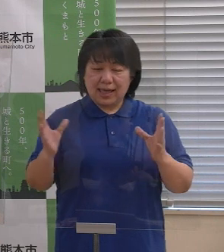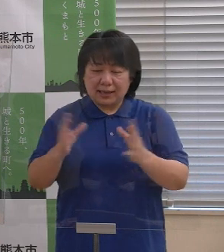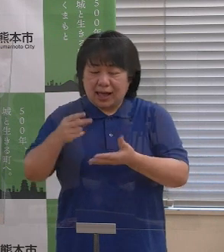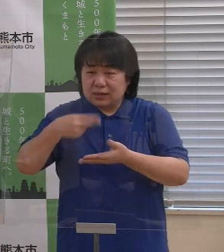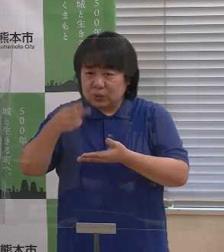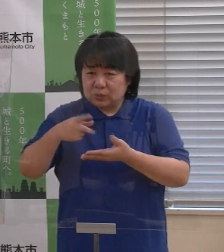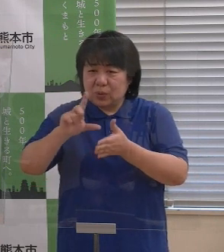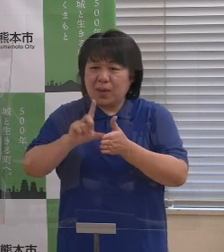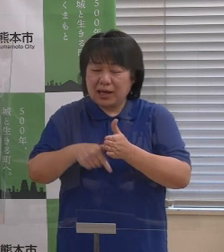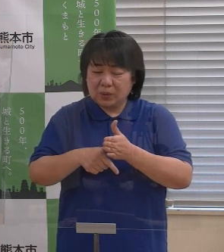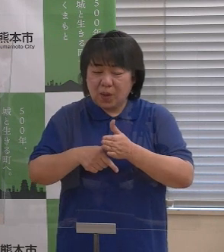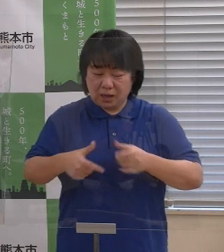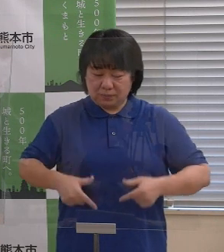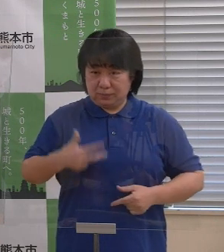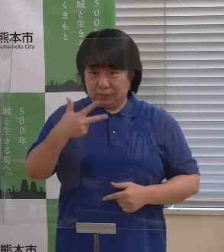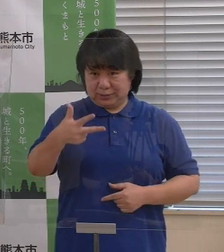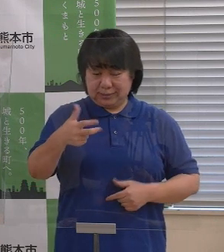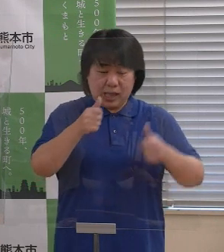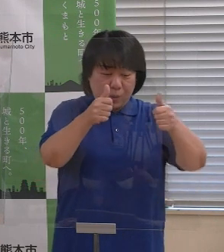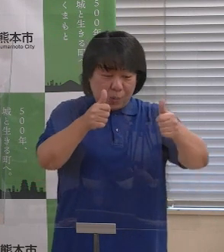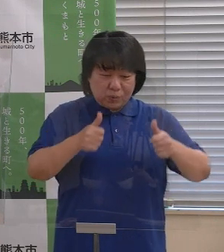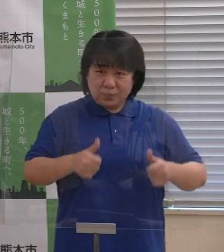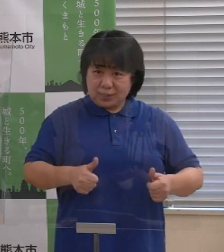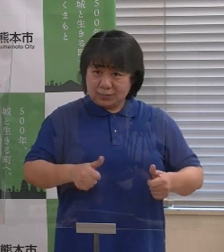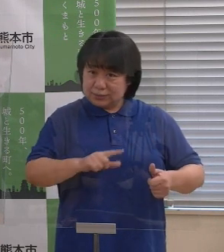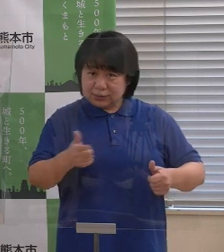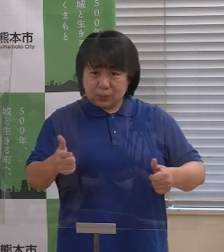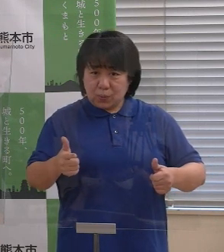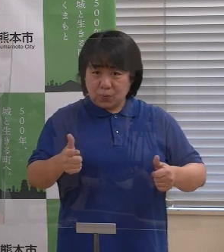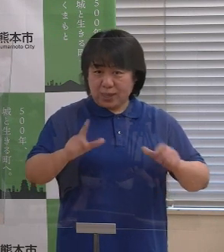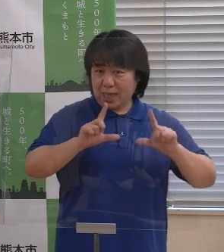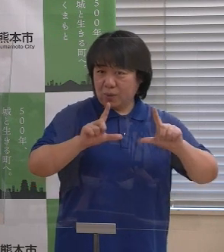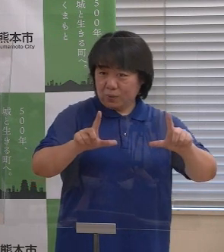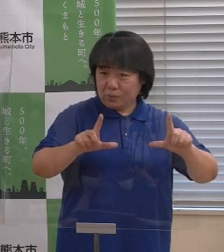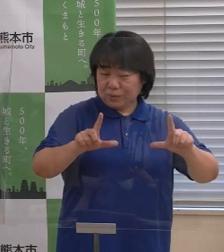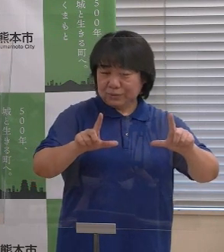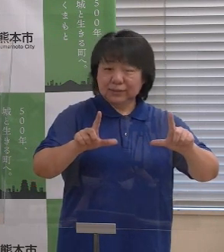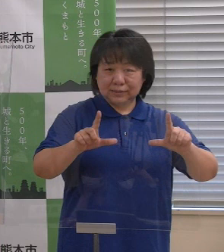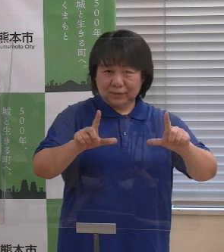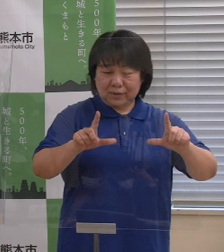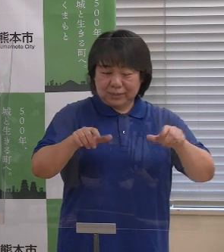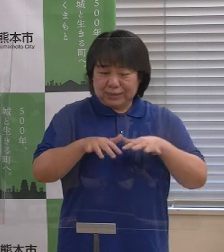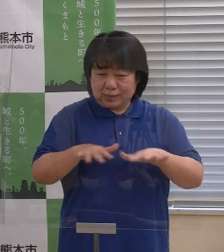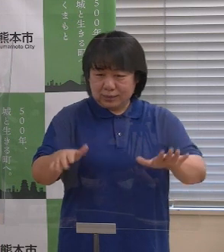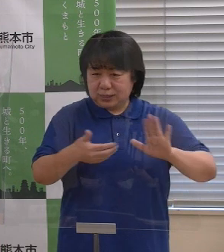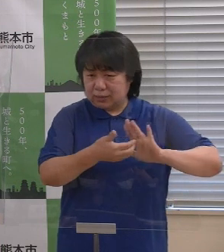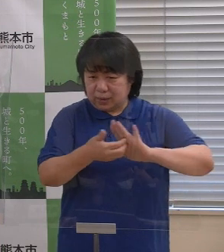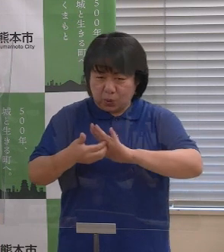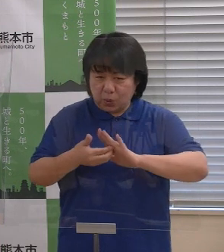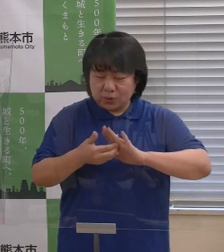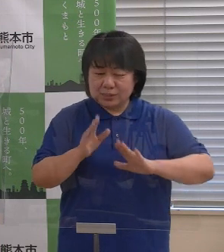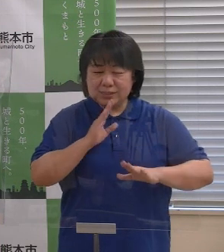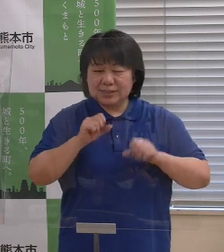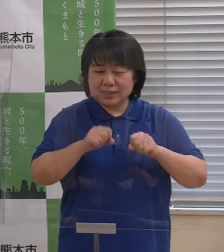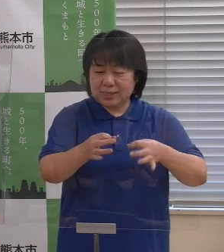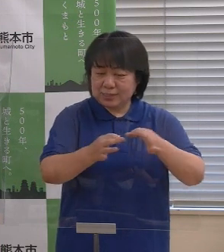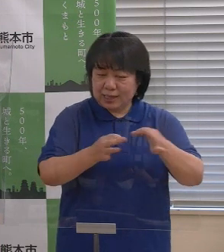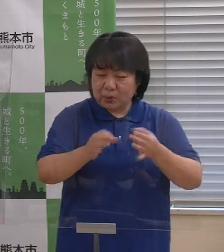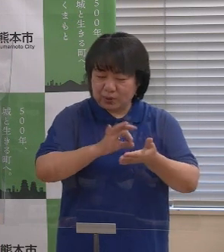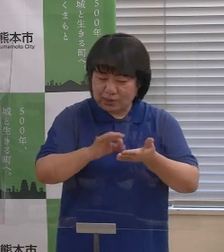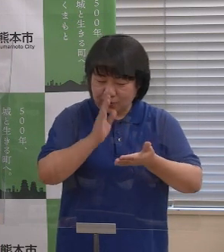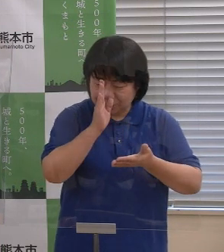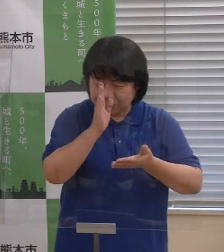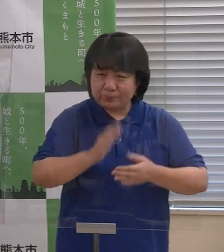は本市がホームページ等で公表しております感染拡大防止実践点をぜひご利用いただきたいというふうに思